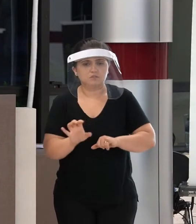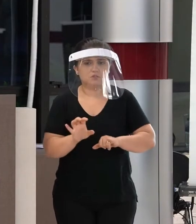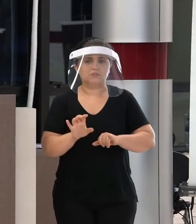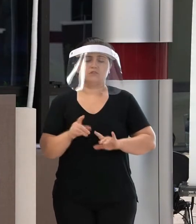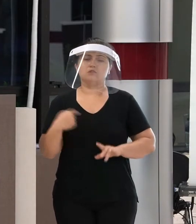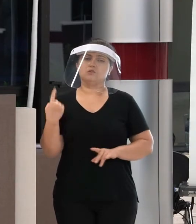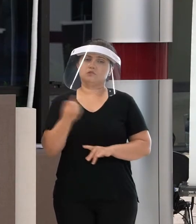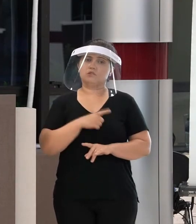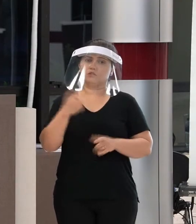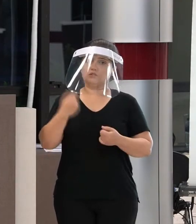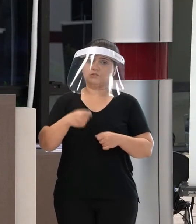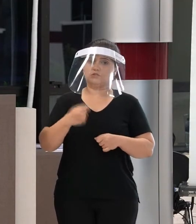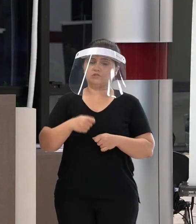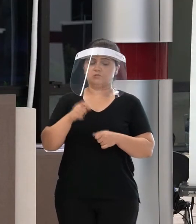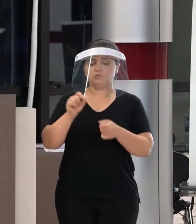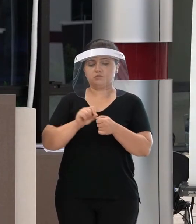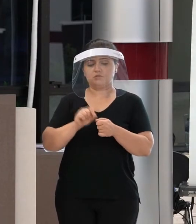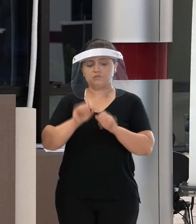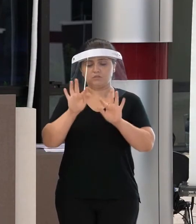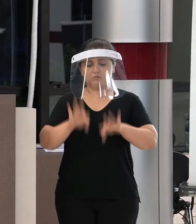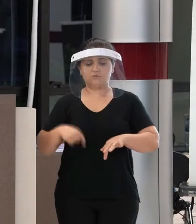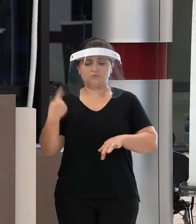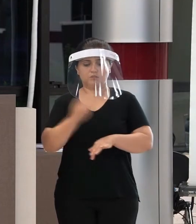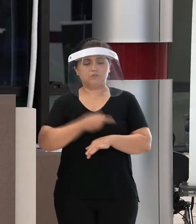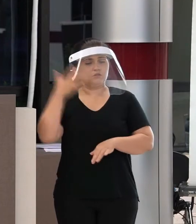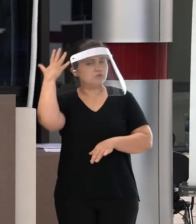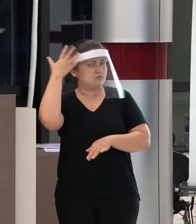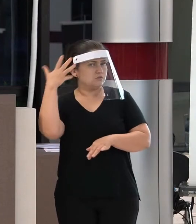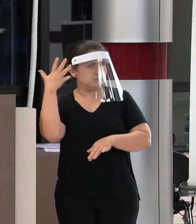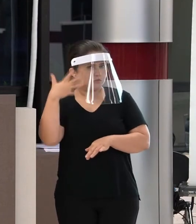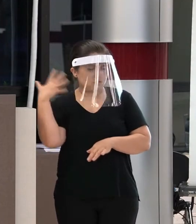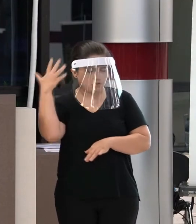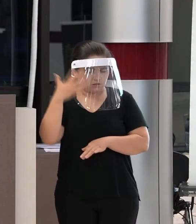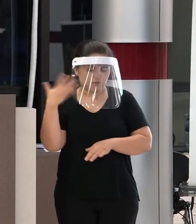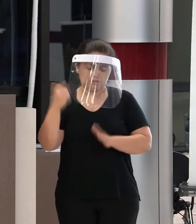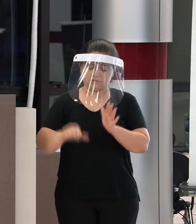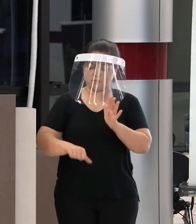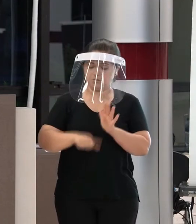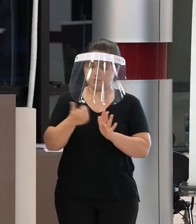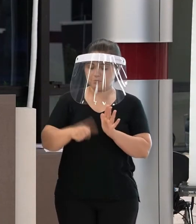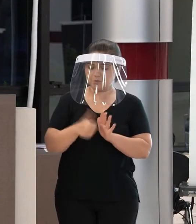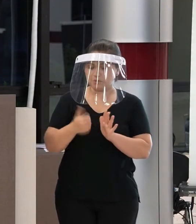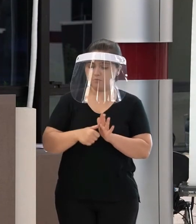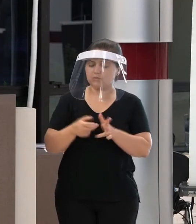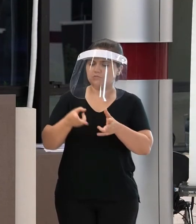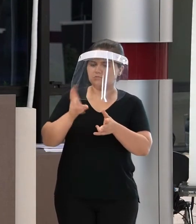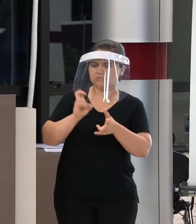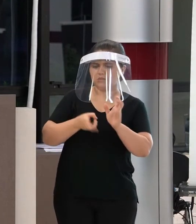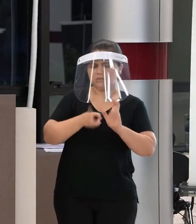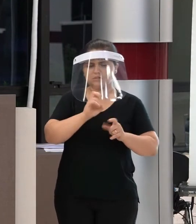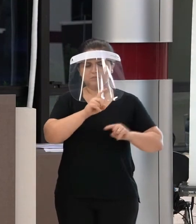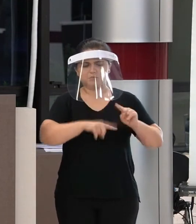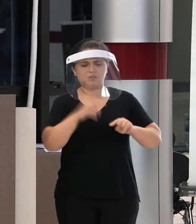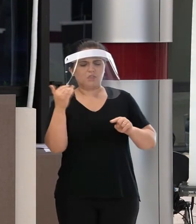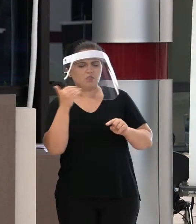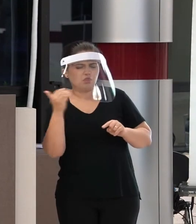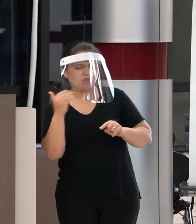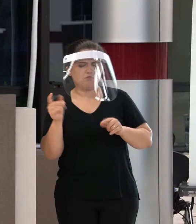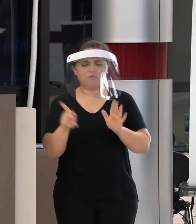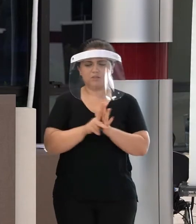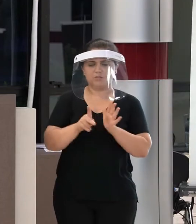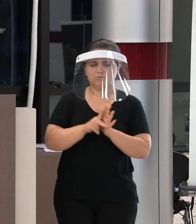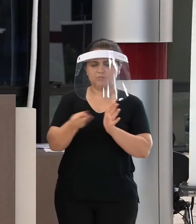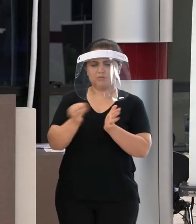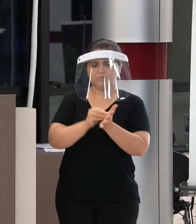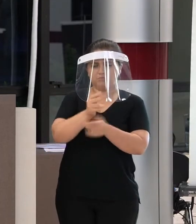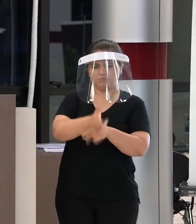gente tem que levar aqui no final dessa palestra. Primeiro, né, a detecção de componente defeituoso baseia-se na elevação